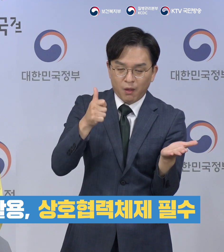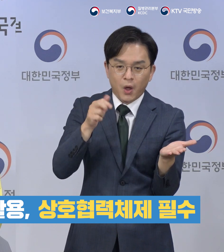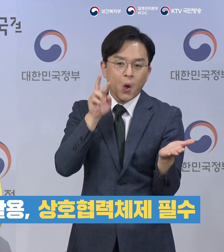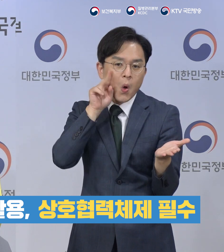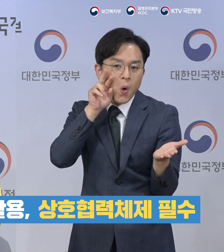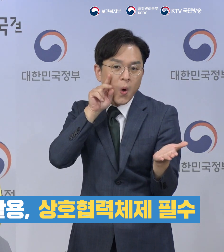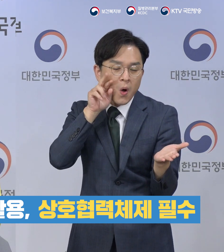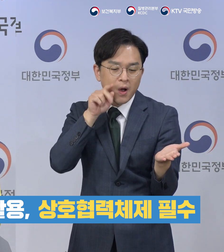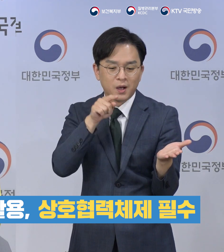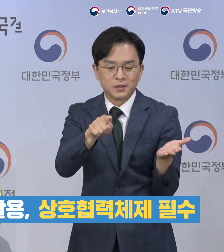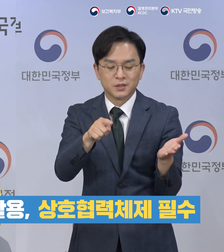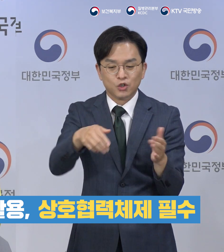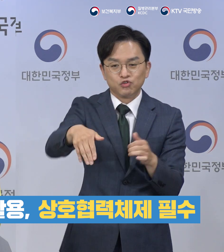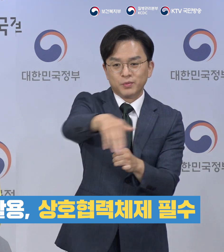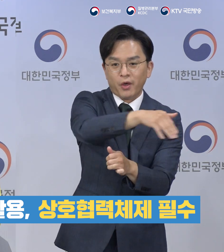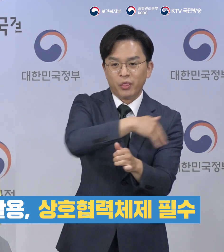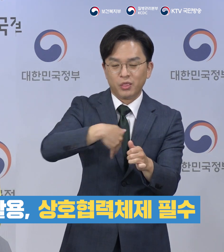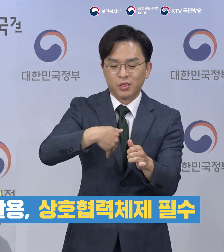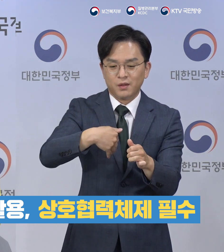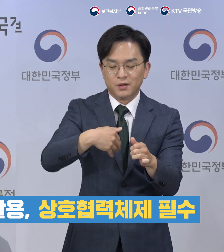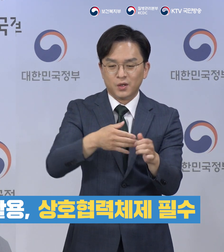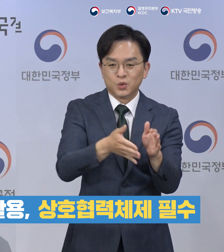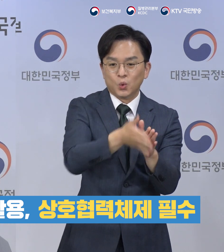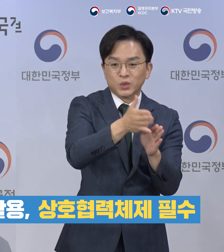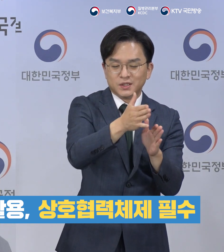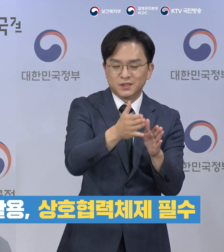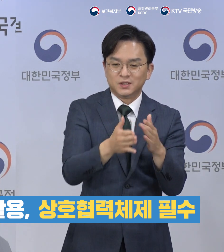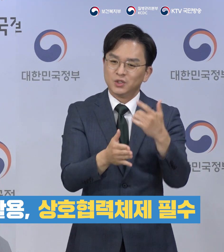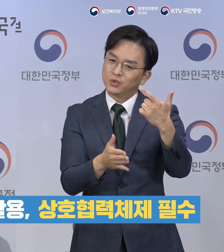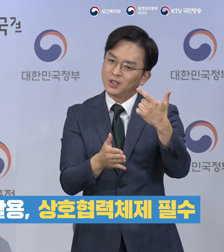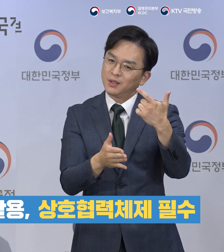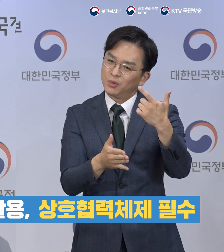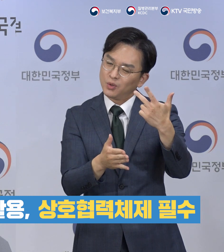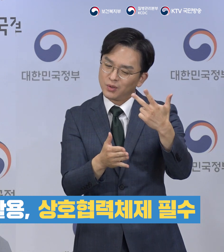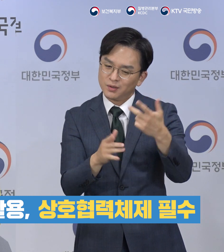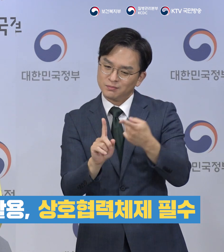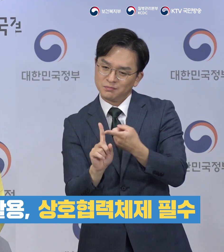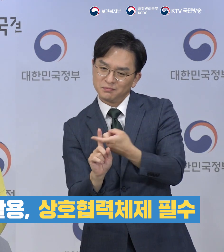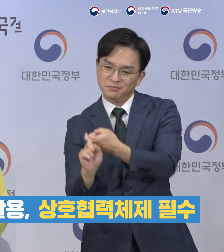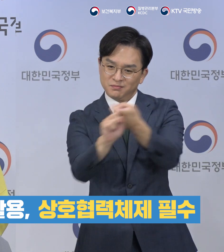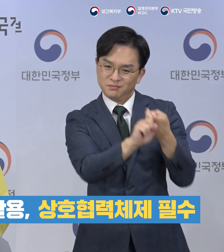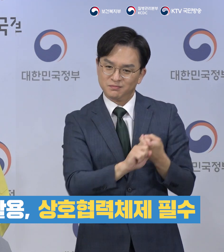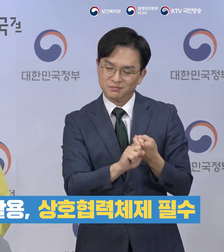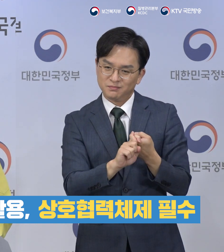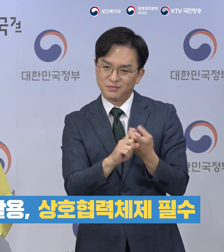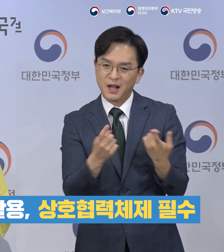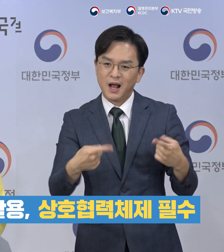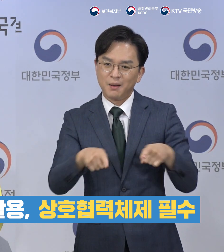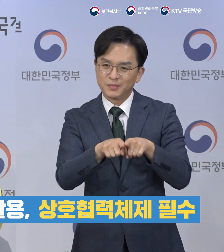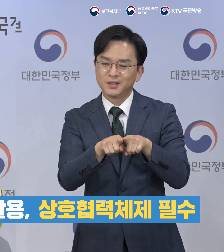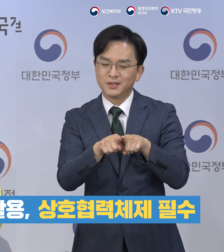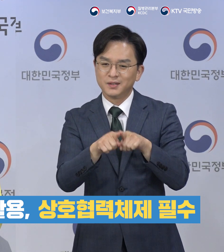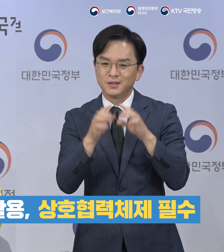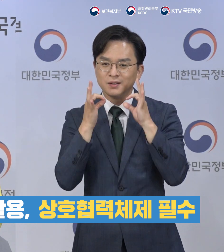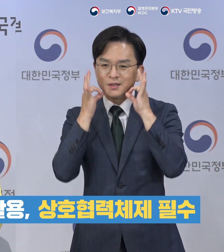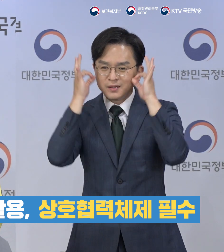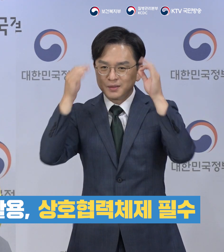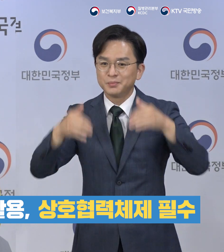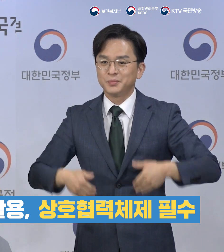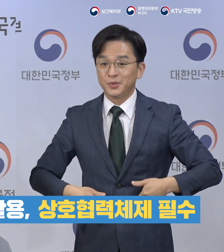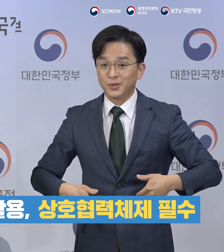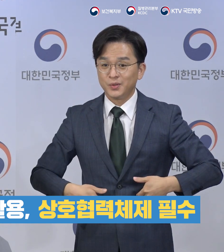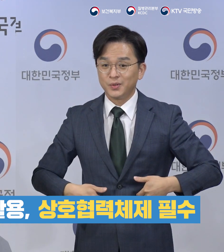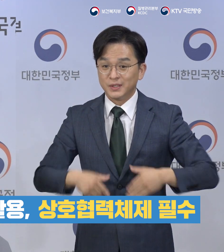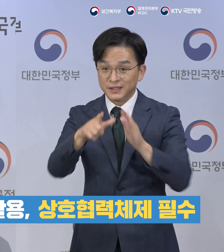만큼 광역생활권의 역량을 공동으로 활용하는 상호 협력 체제가 필수적입니다.